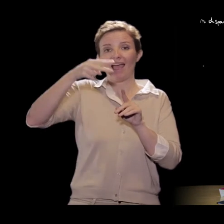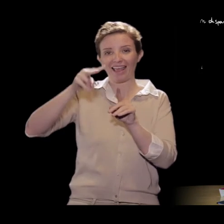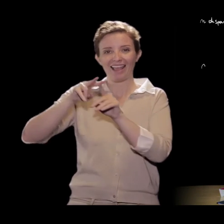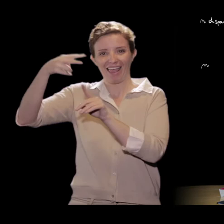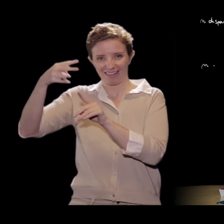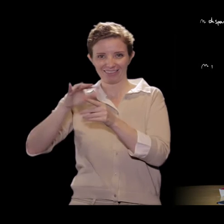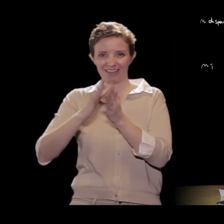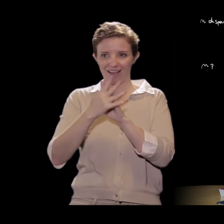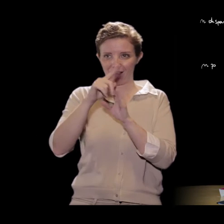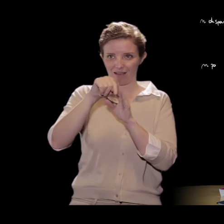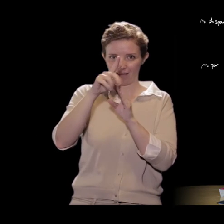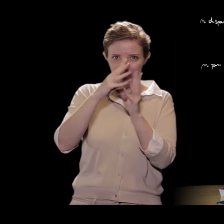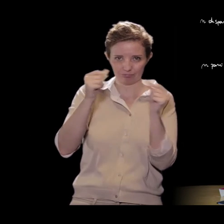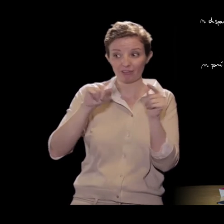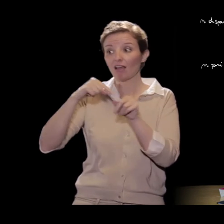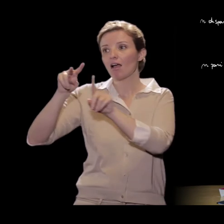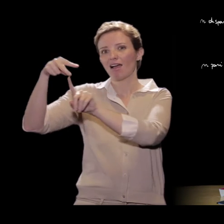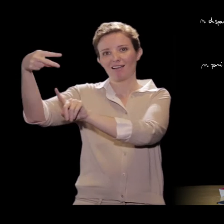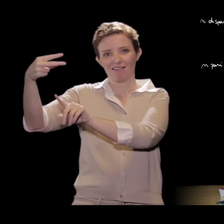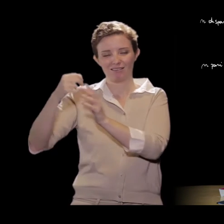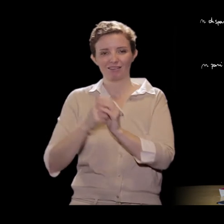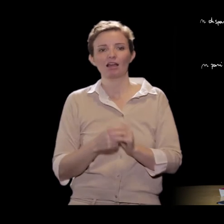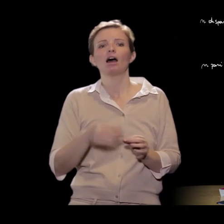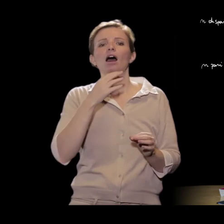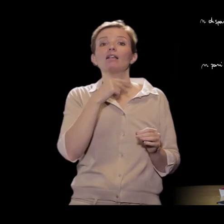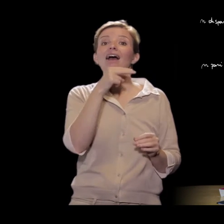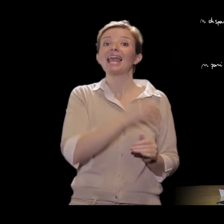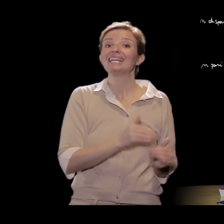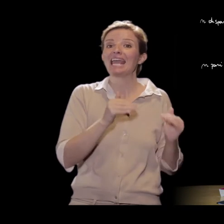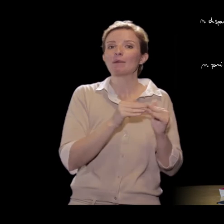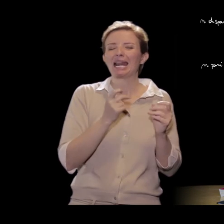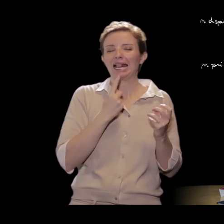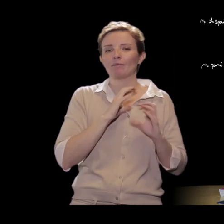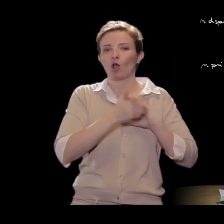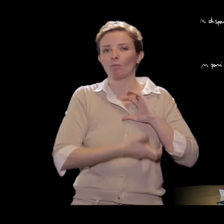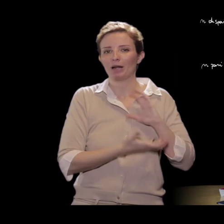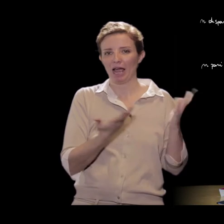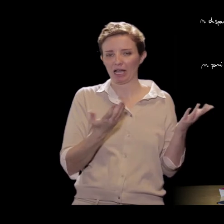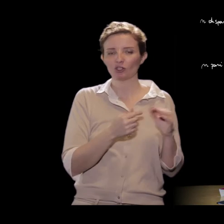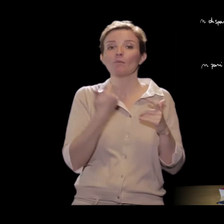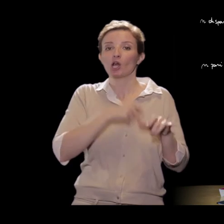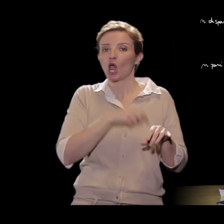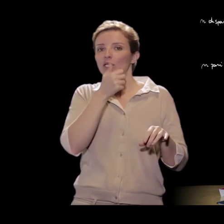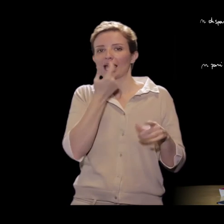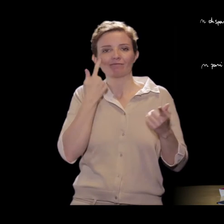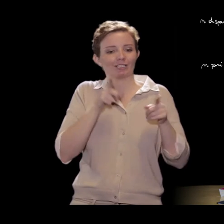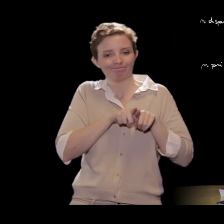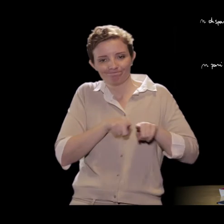con N pari il concetto come abbiamo già visto per la costante È più complicato indubbiamente perché Dobbiamo